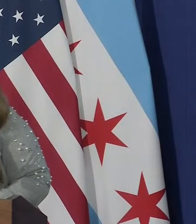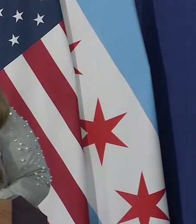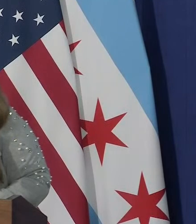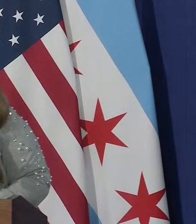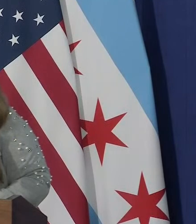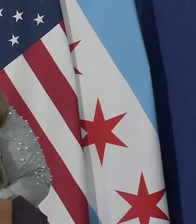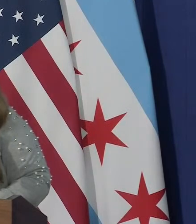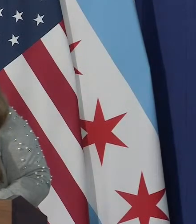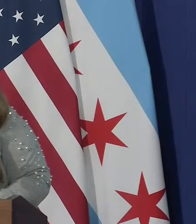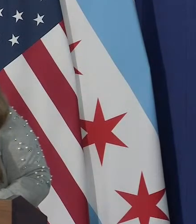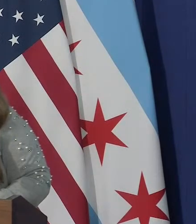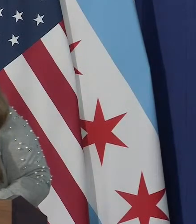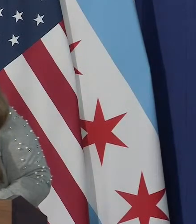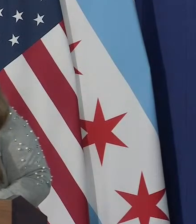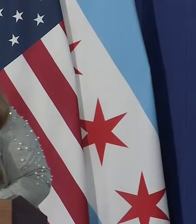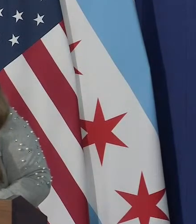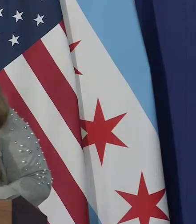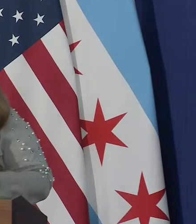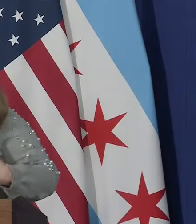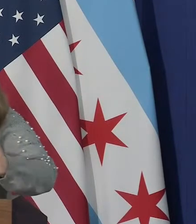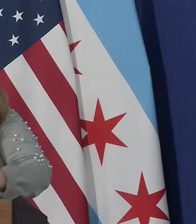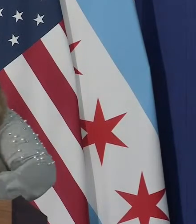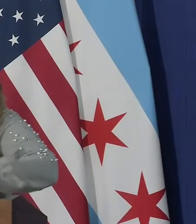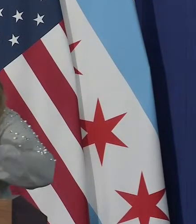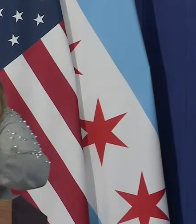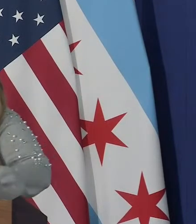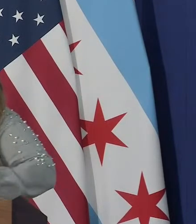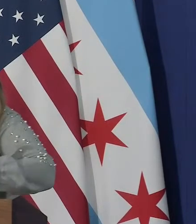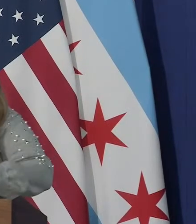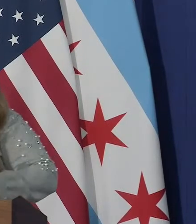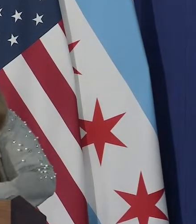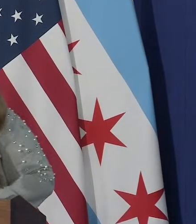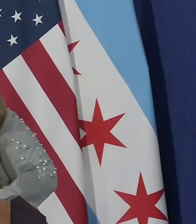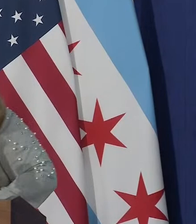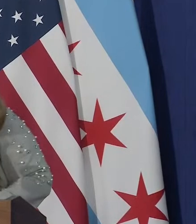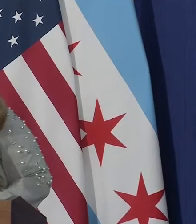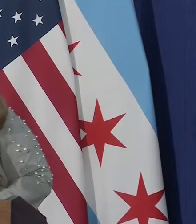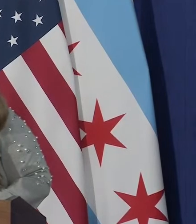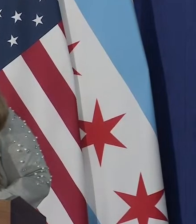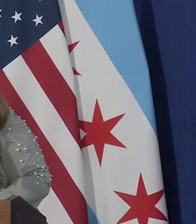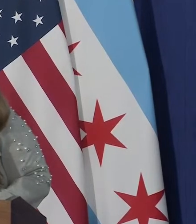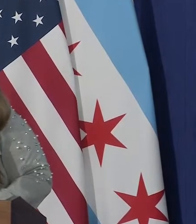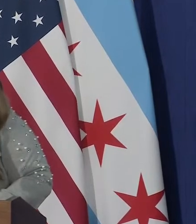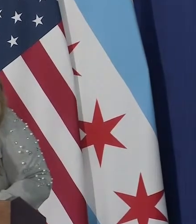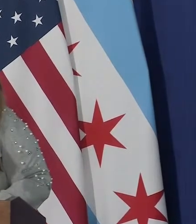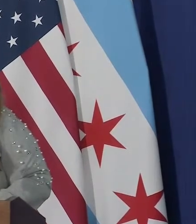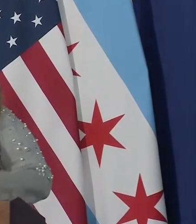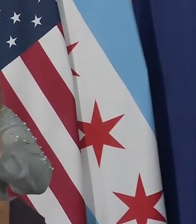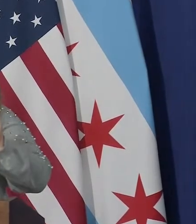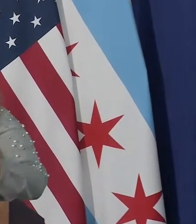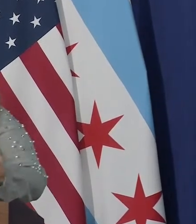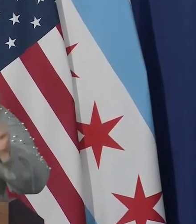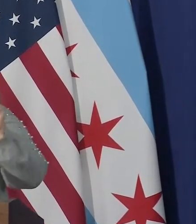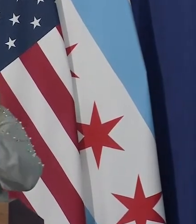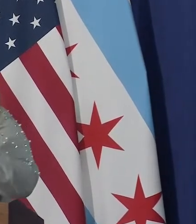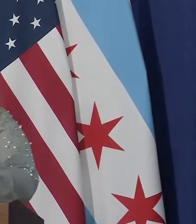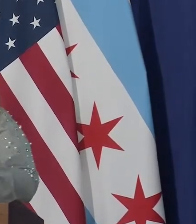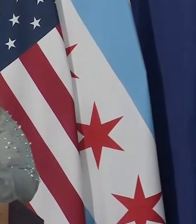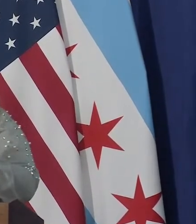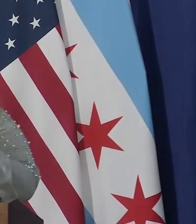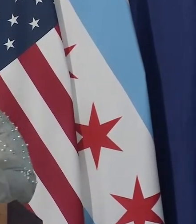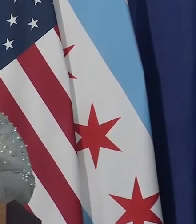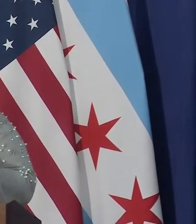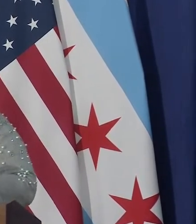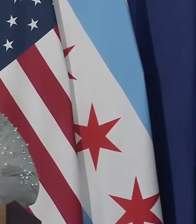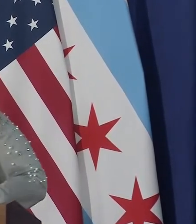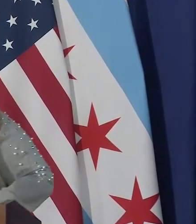que los habitantes de Chicago elegibles, de acuerdo a nuestra lista de priorización, encuentren y reserven sus vacunas